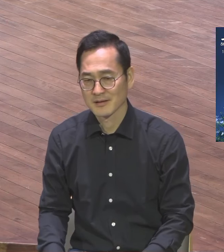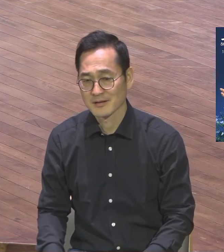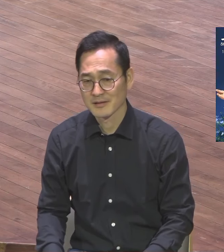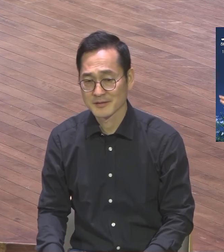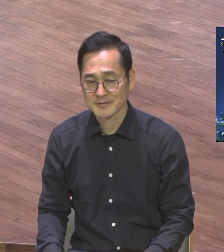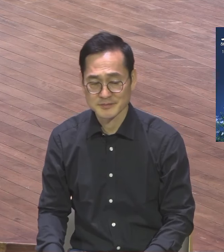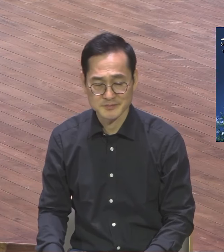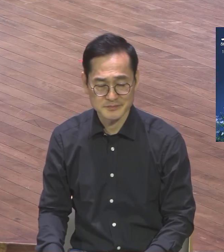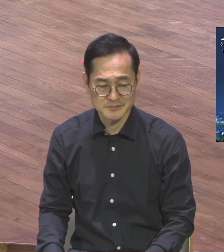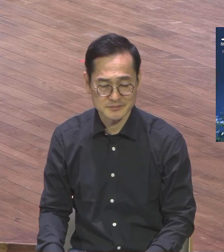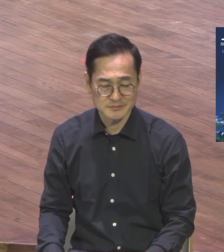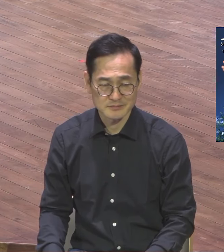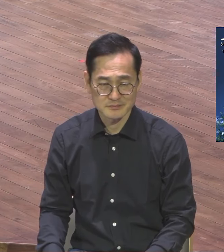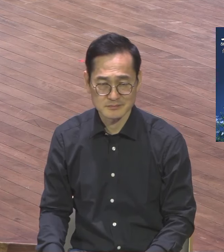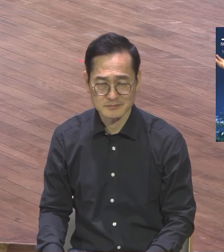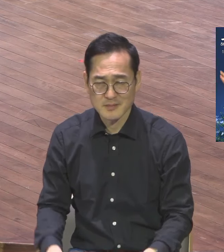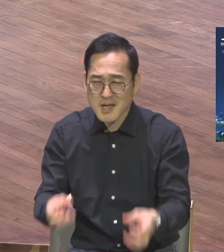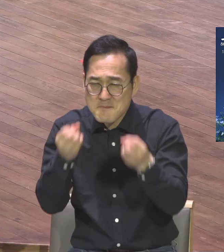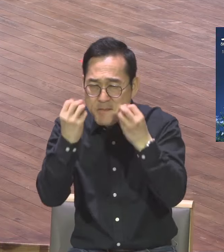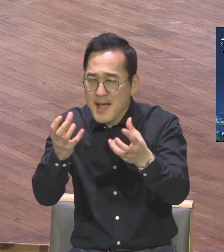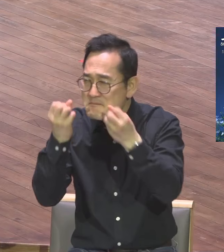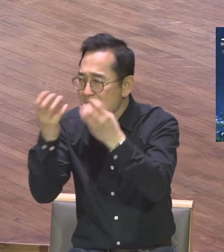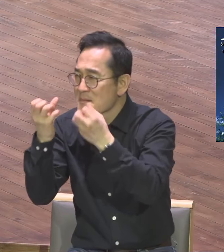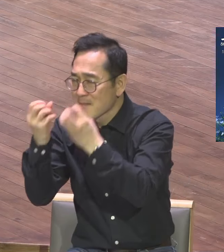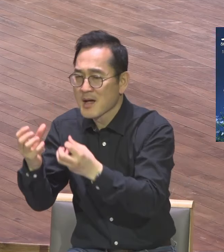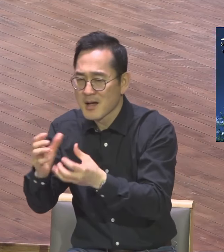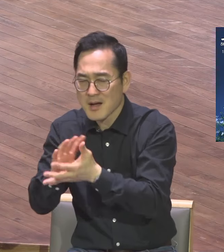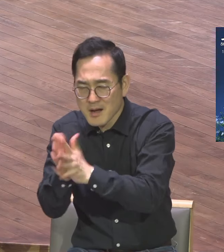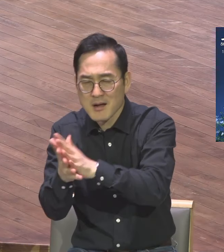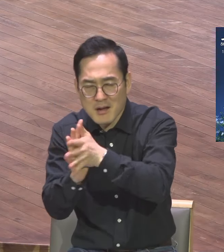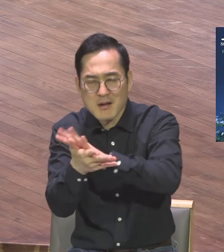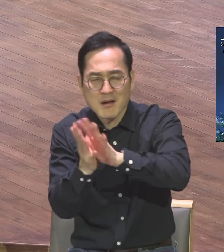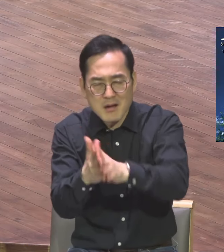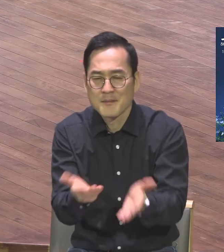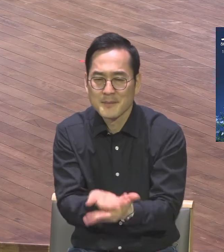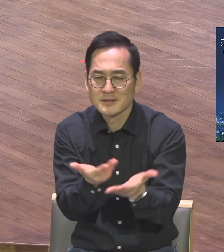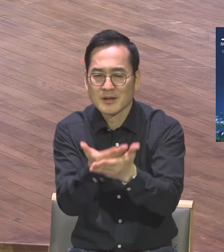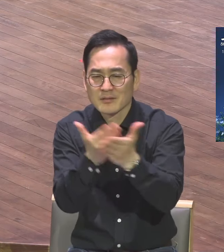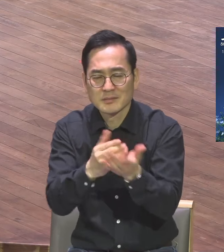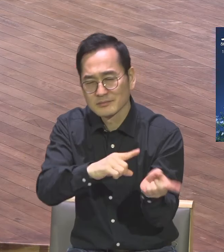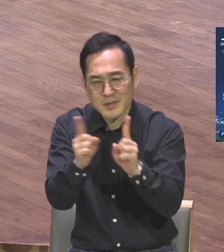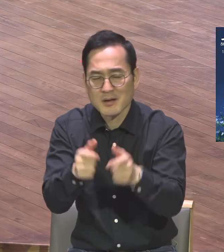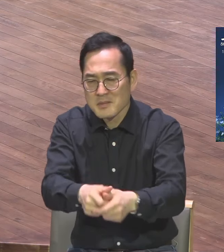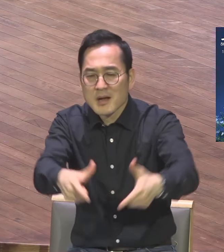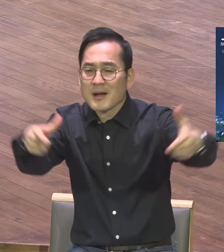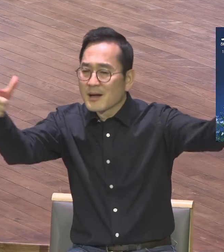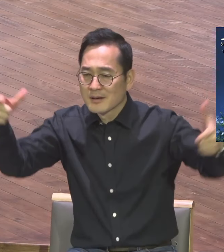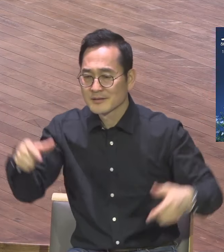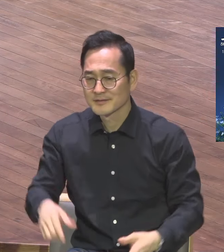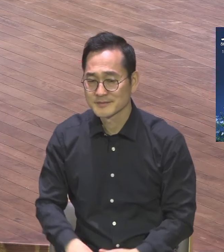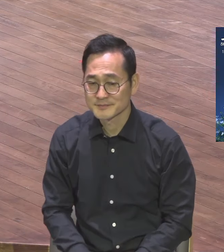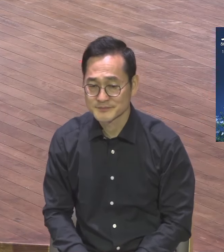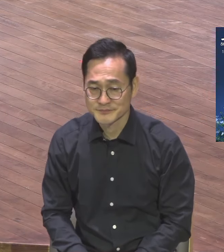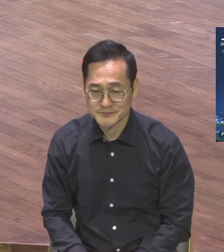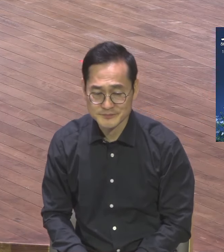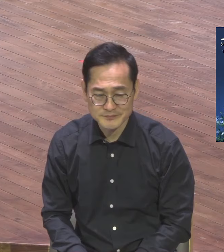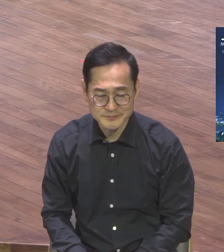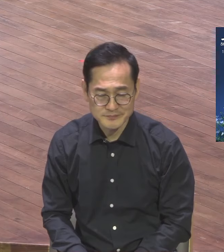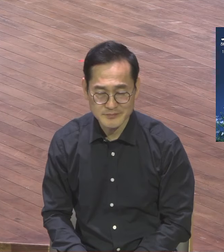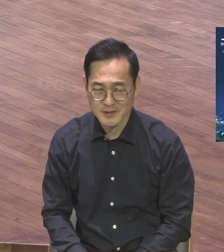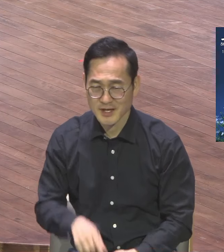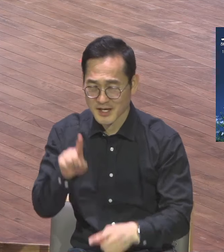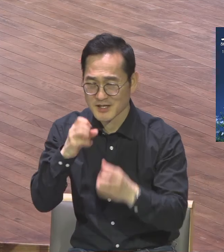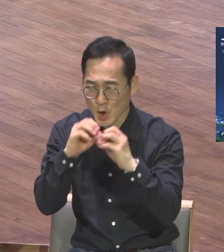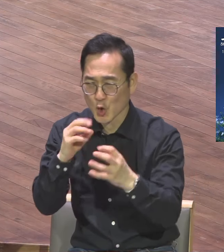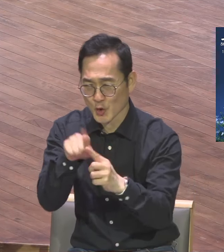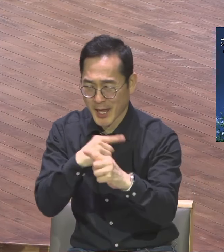그런 뭐요. 날마다 새롭죠. 날마다 분대죠. 막 유난유를 쳐주니까 막 기관들 헌신해가면 이번에도 성기대 하는데 우리